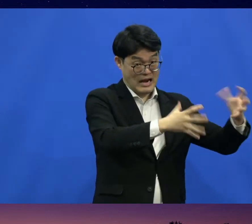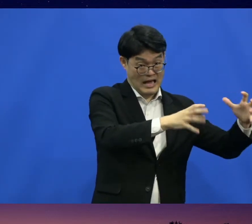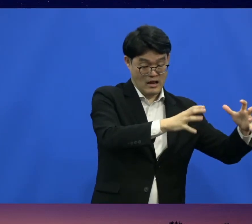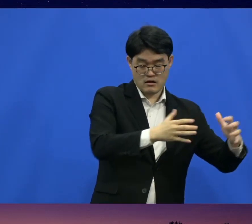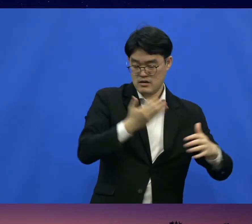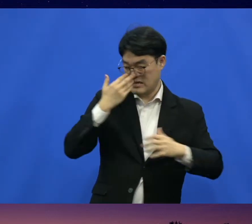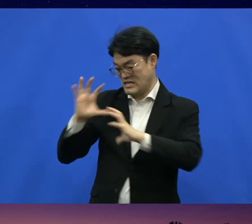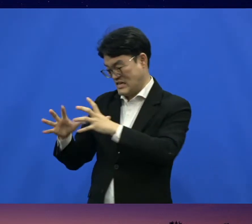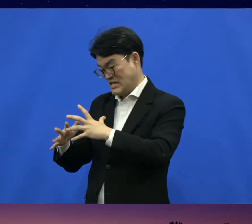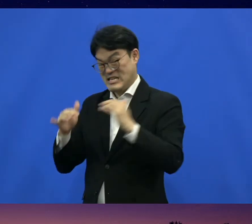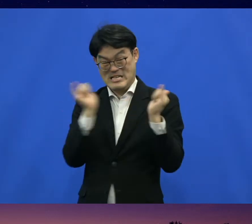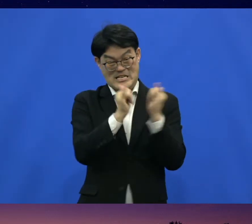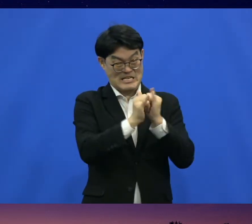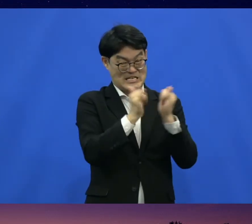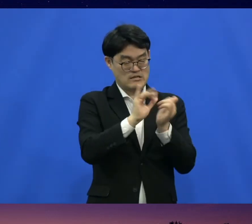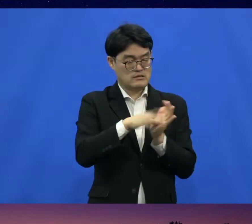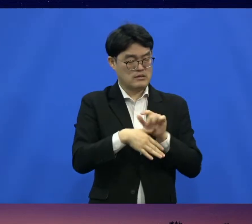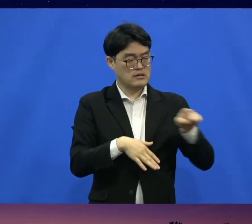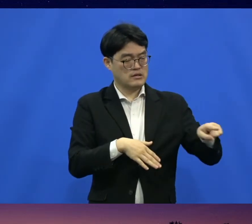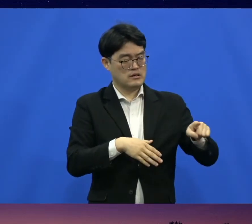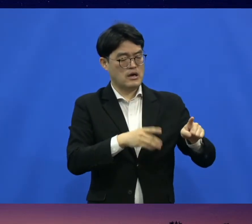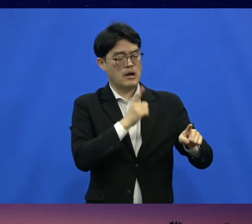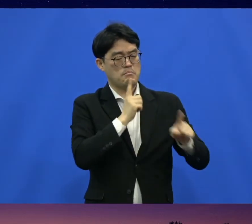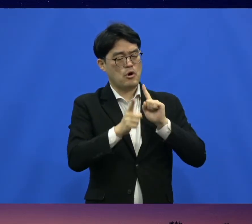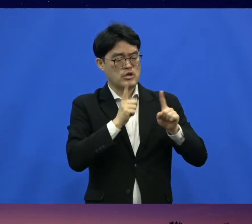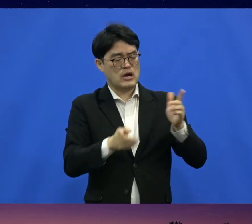시대, 엘리 제사장의 두 아들이 있을 때요.